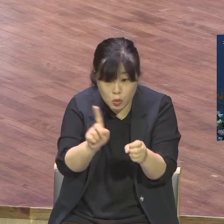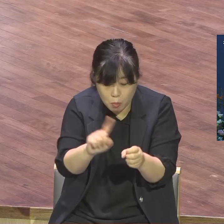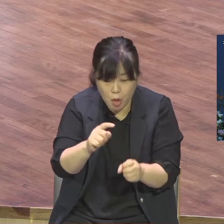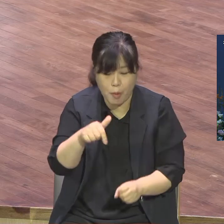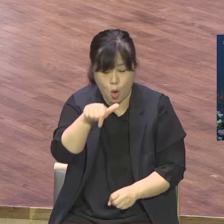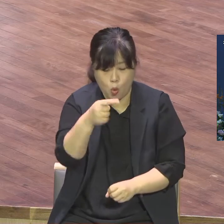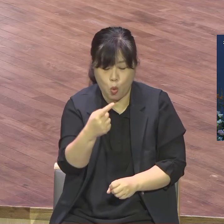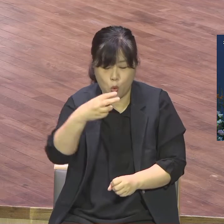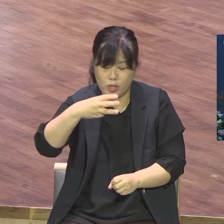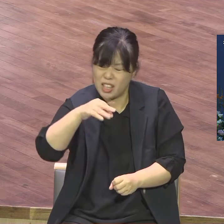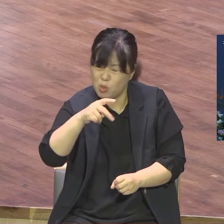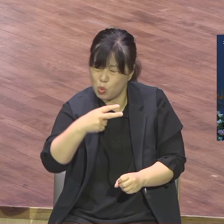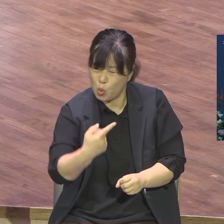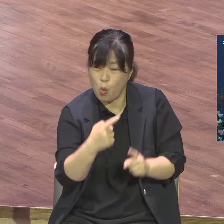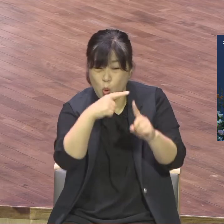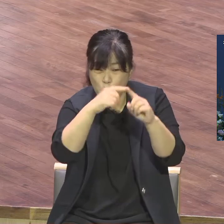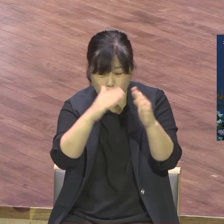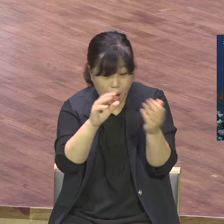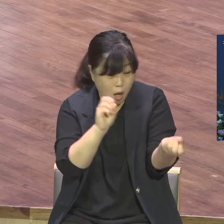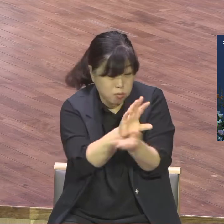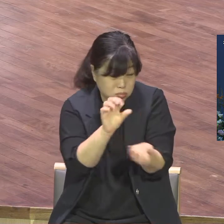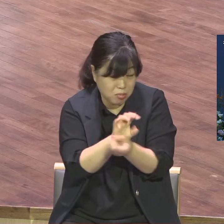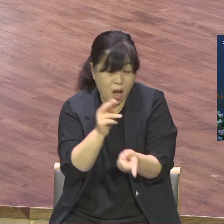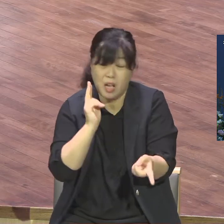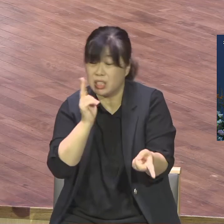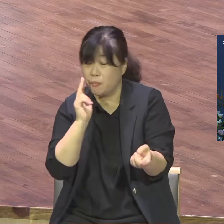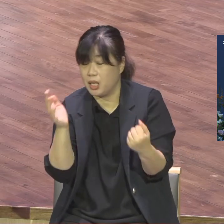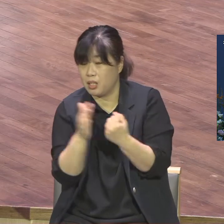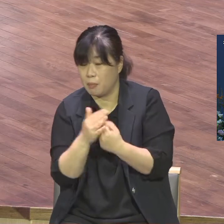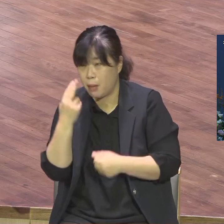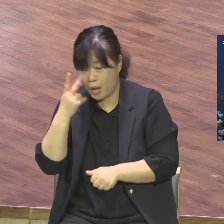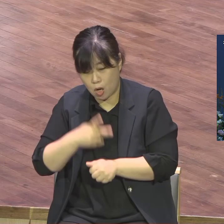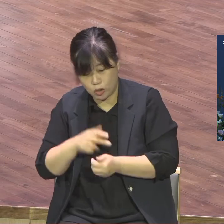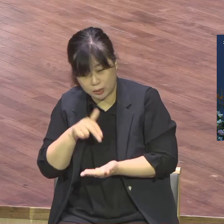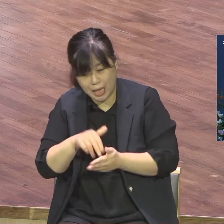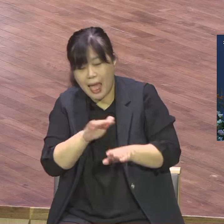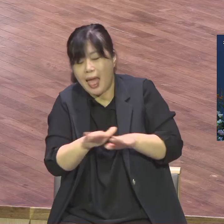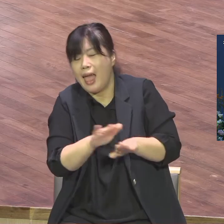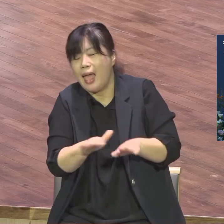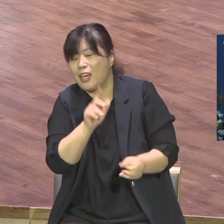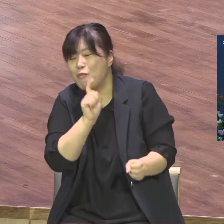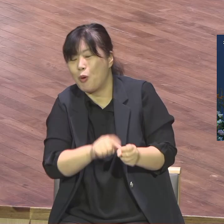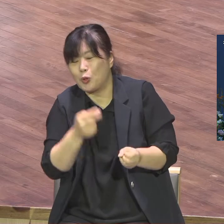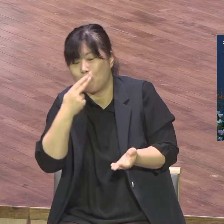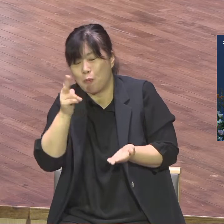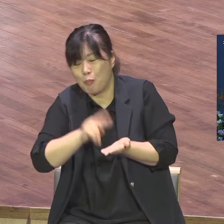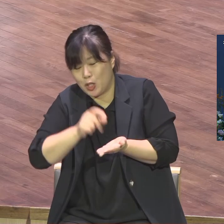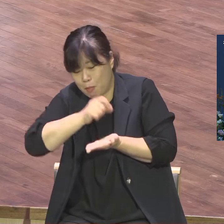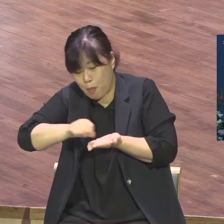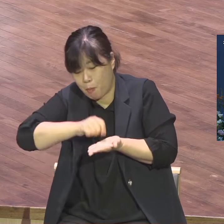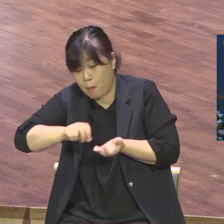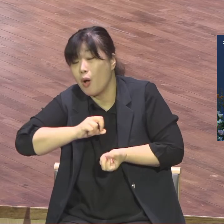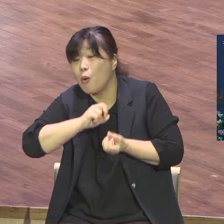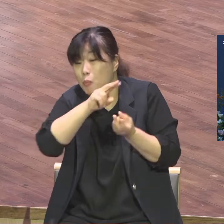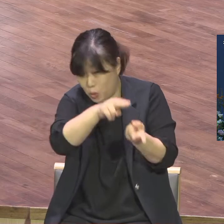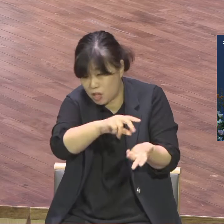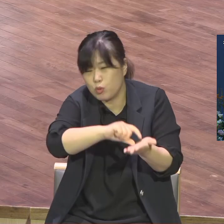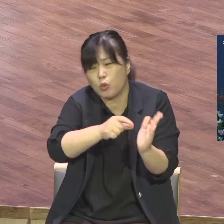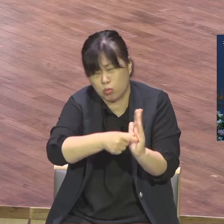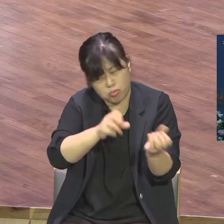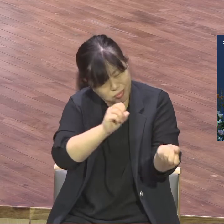교회 안에 분쟁이 너무 심하니까 이거를 좀 그렇게 해결하기 위해서 고린도 전후서를 썼어요.